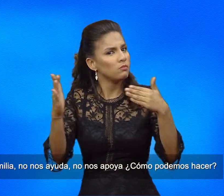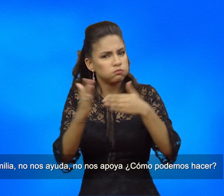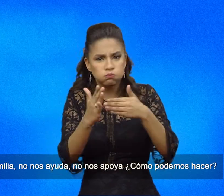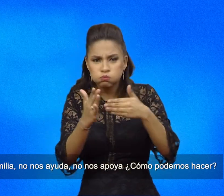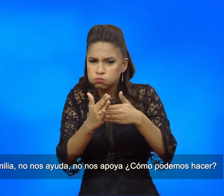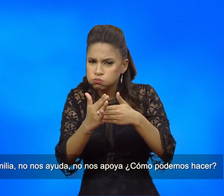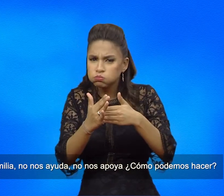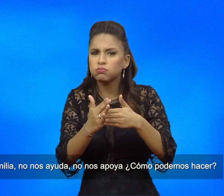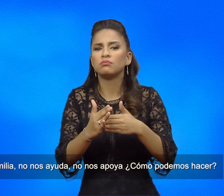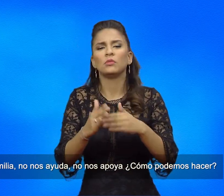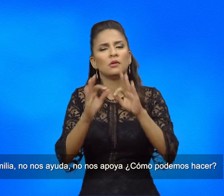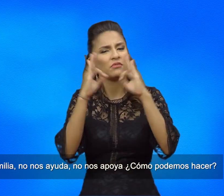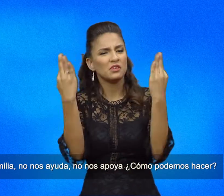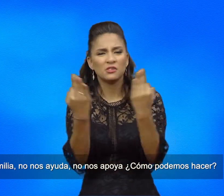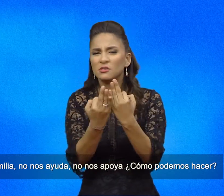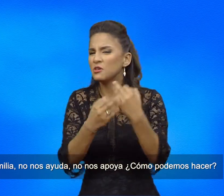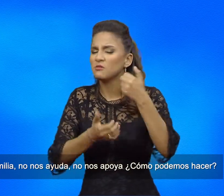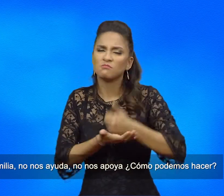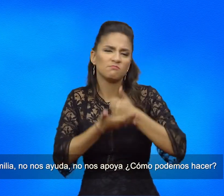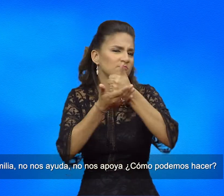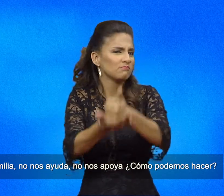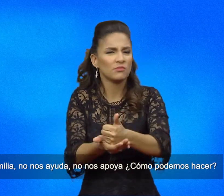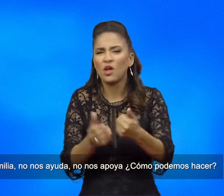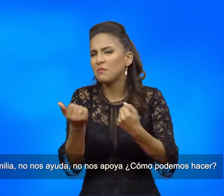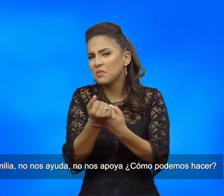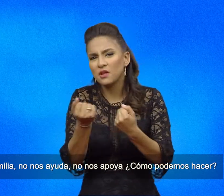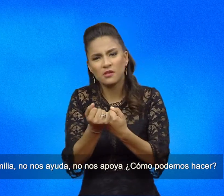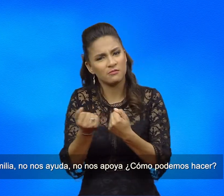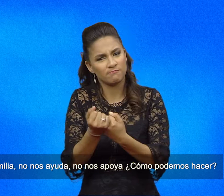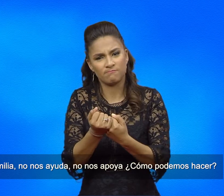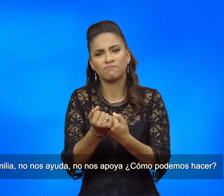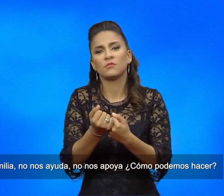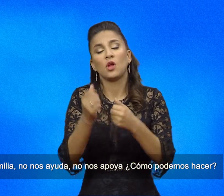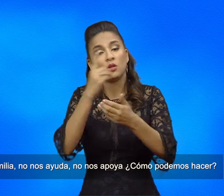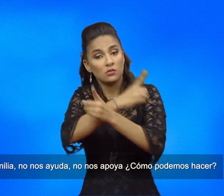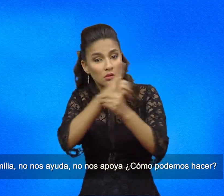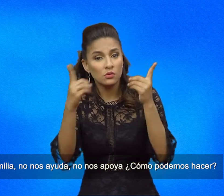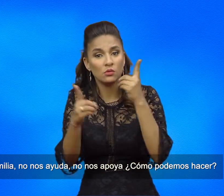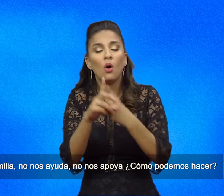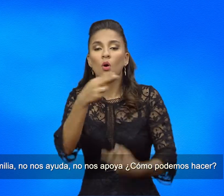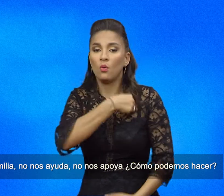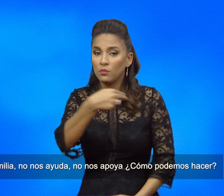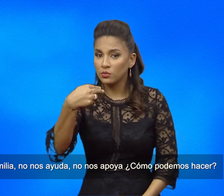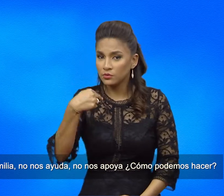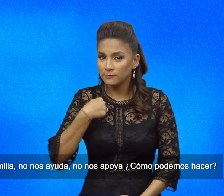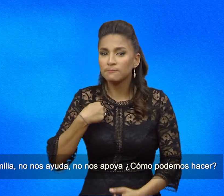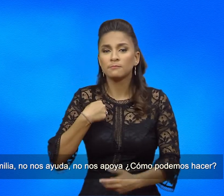pero si la familia no ayuda no las apoya cómo podemos hacer